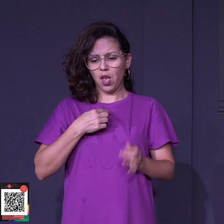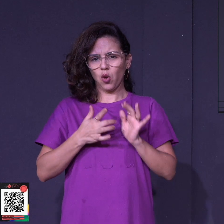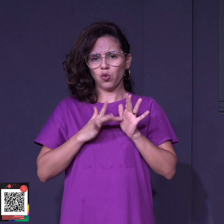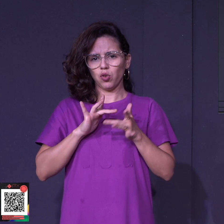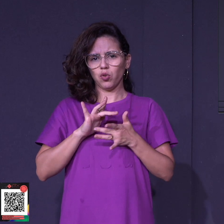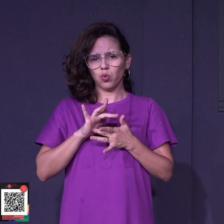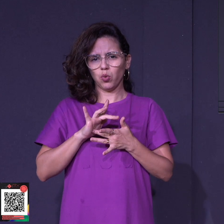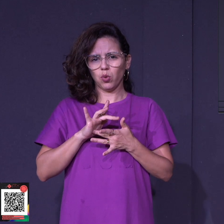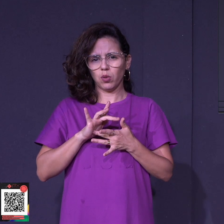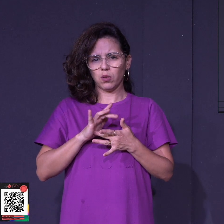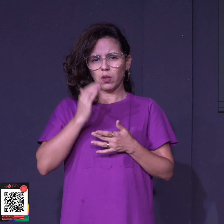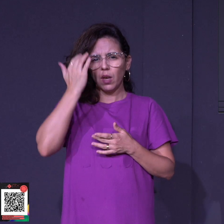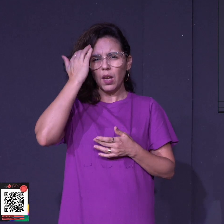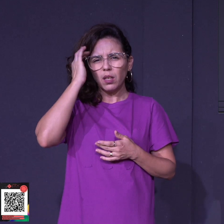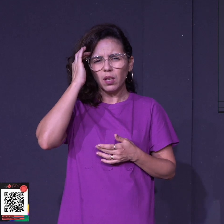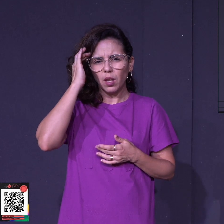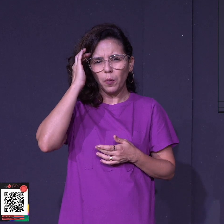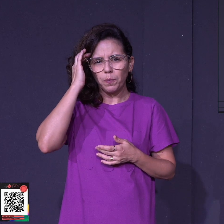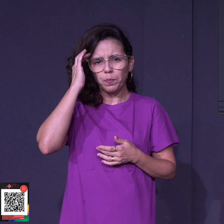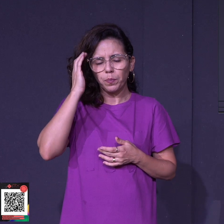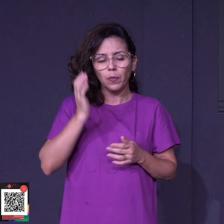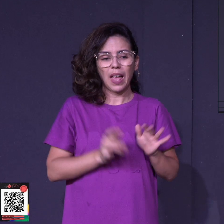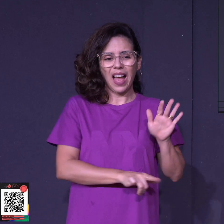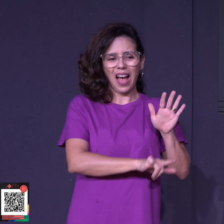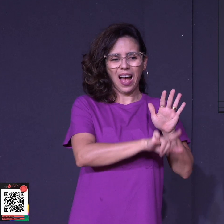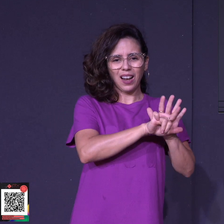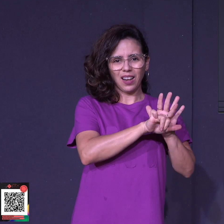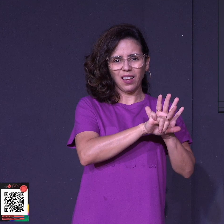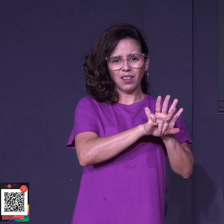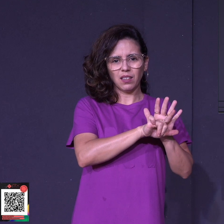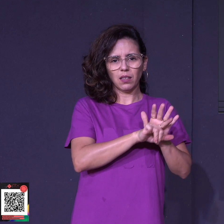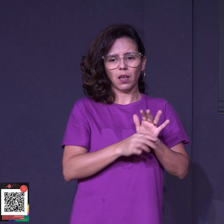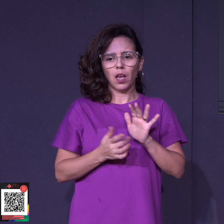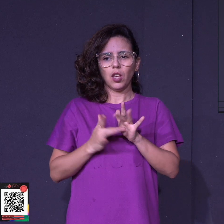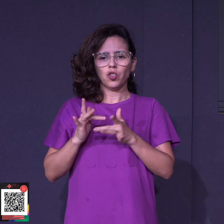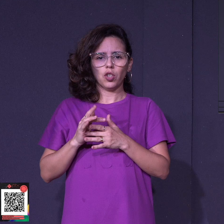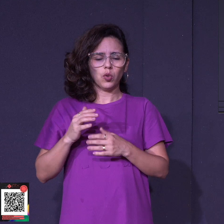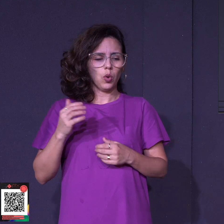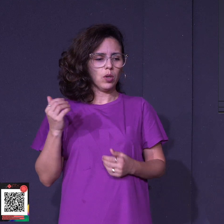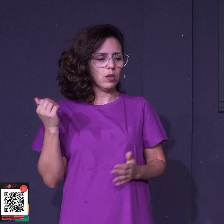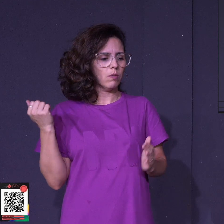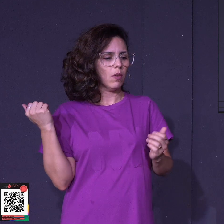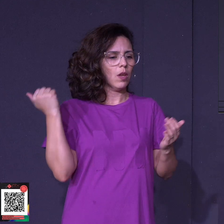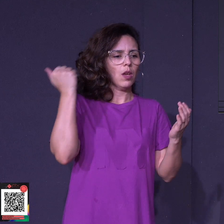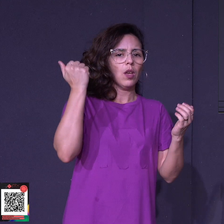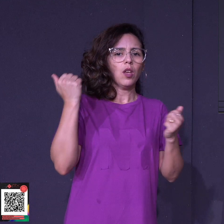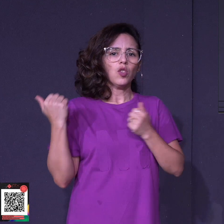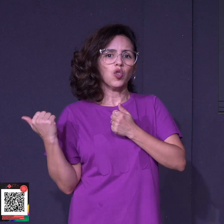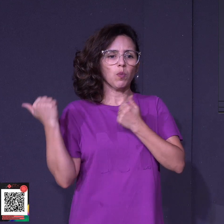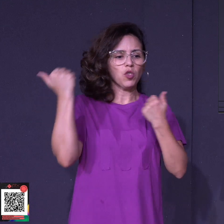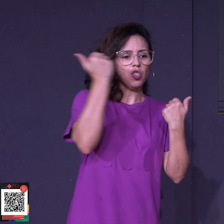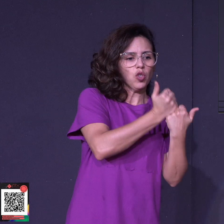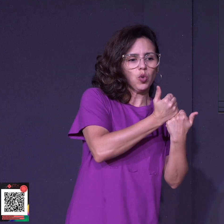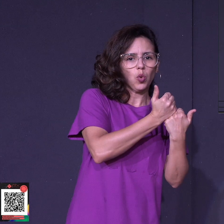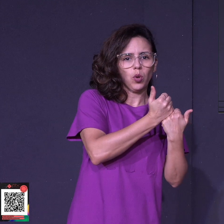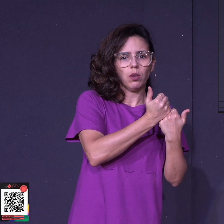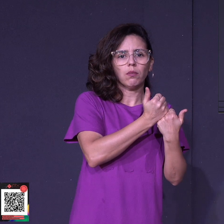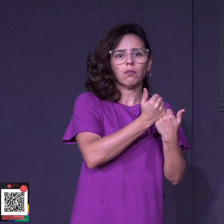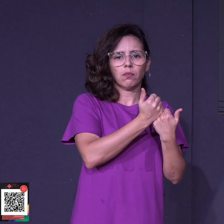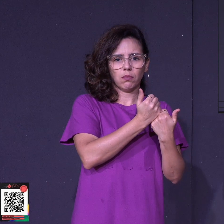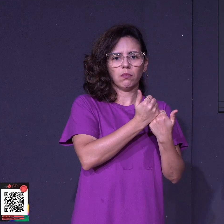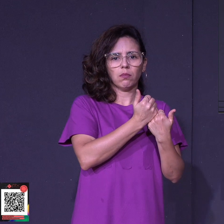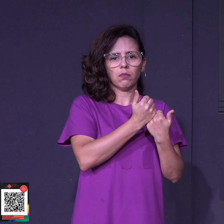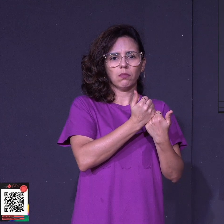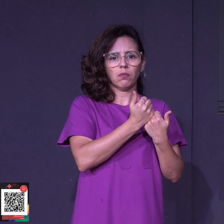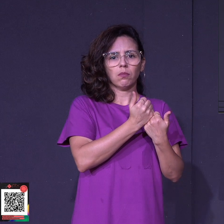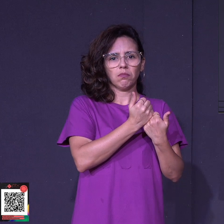atitude. Ele ensina o seguinte: estejam dispostos a sofrer a perda,